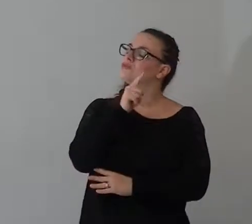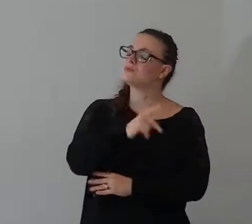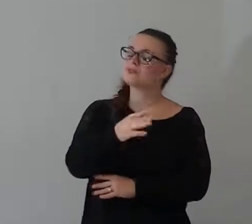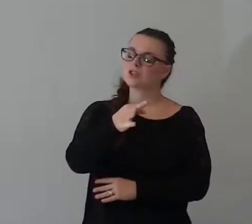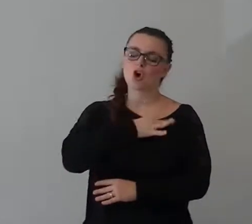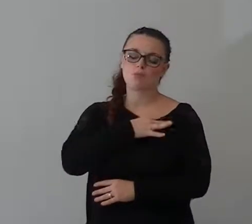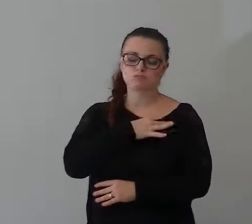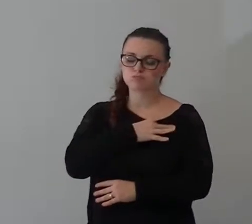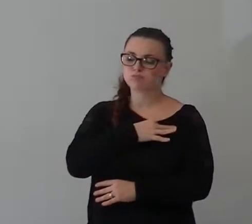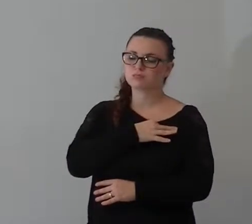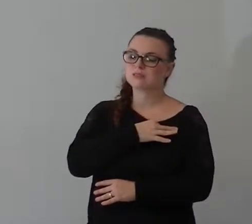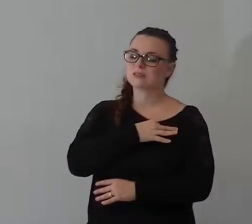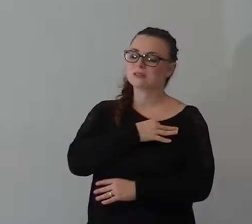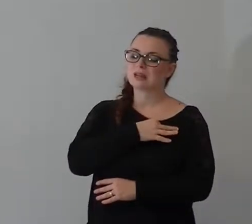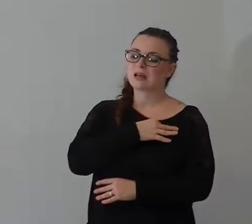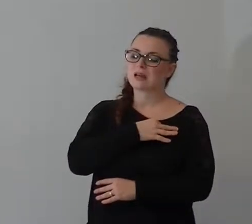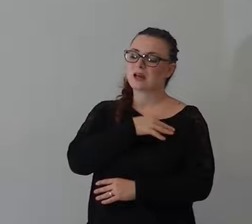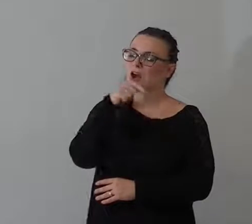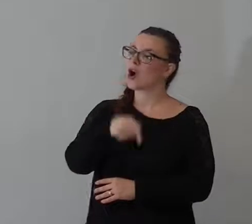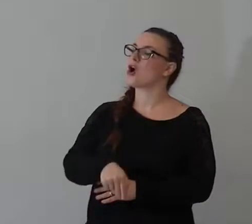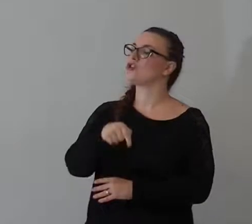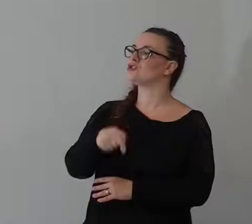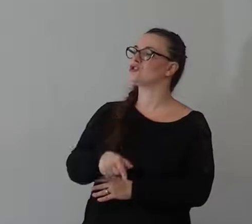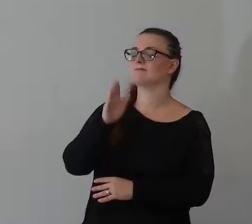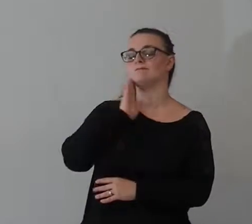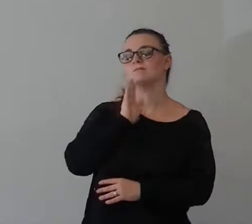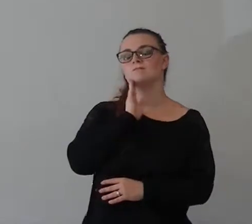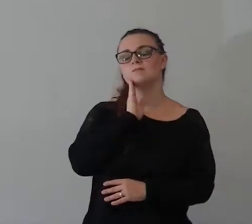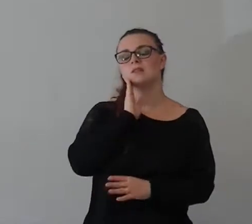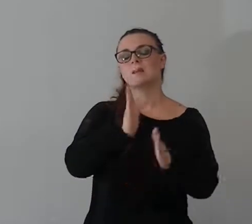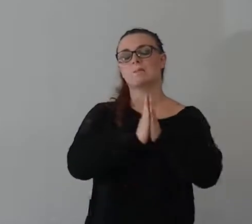cuore. Signore, io